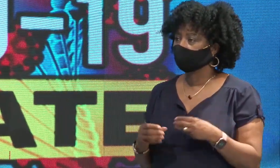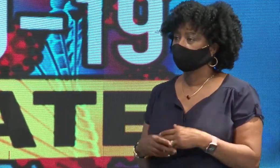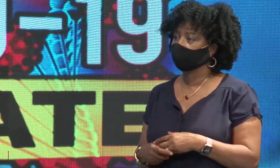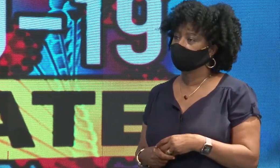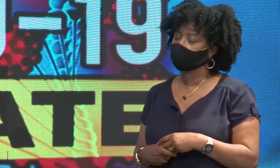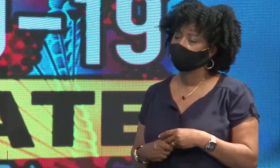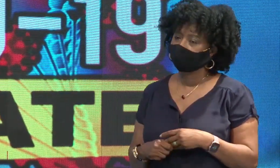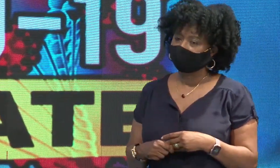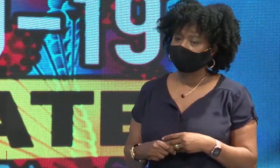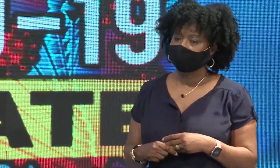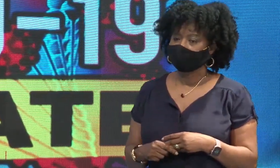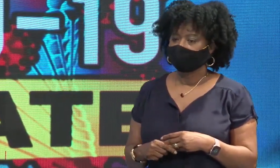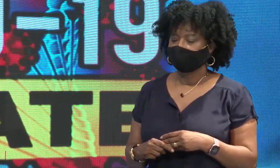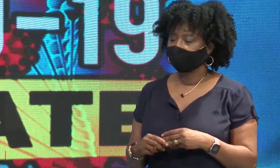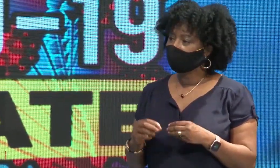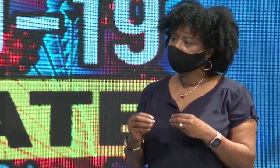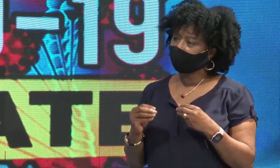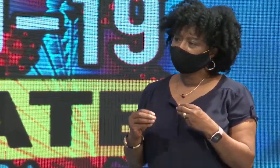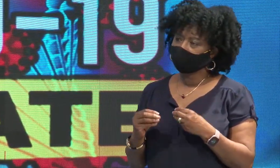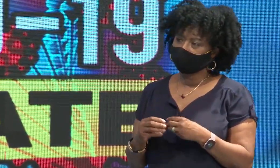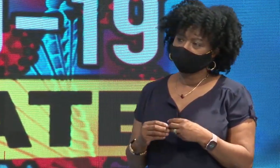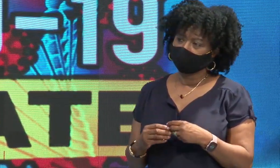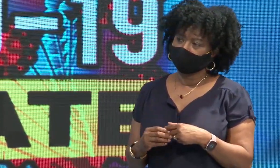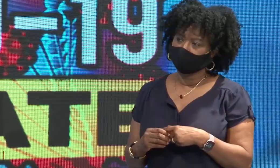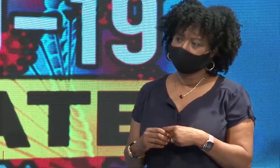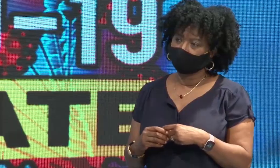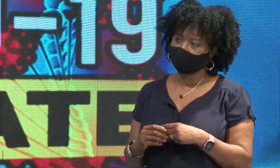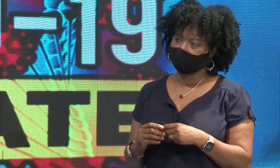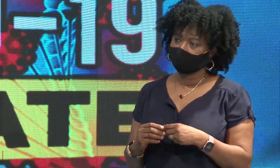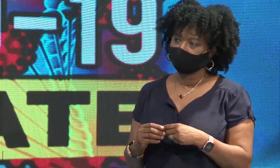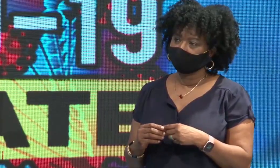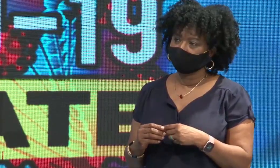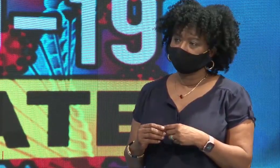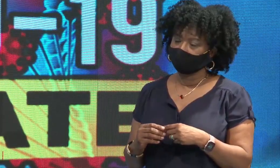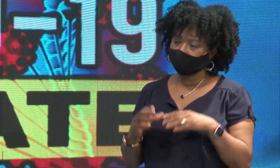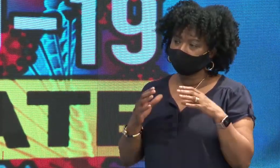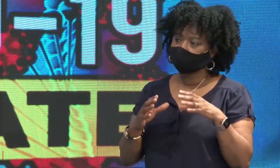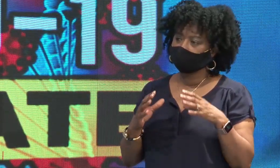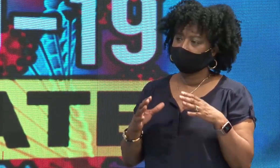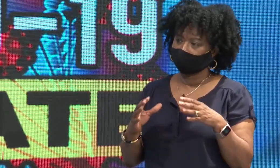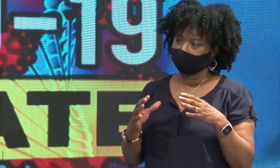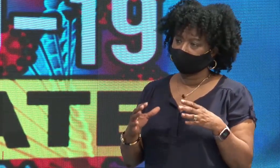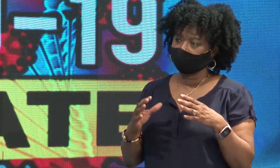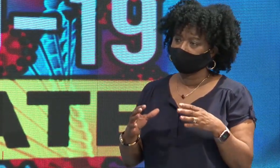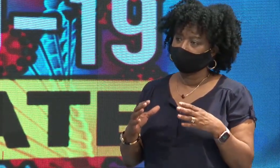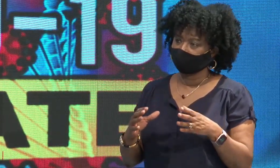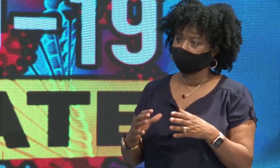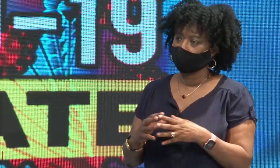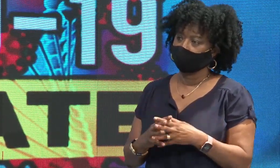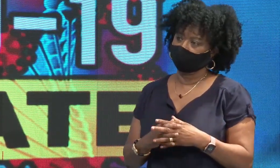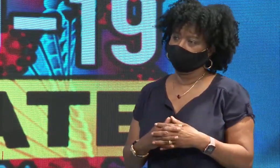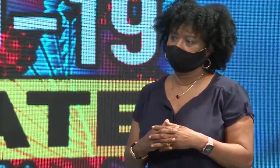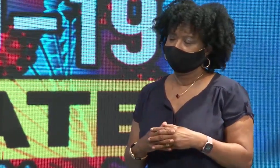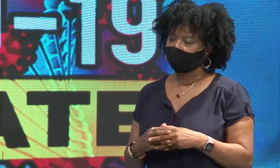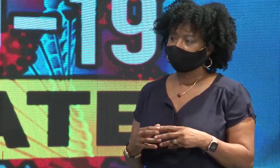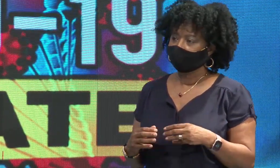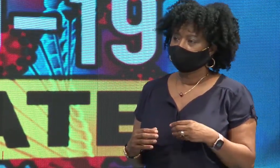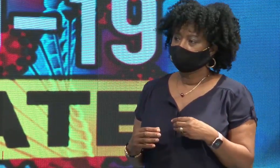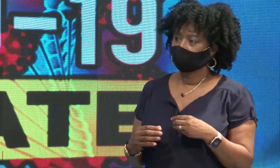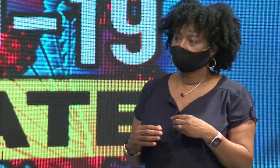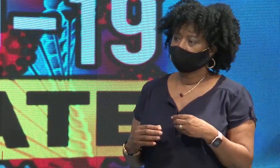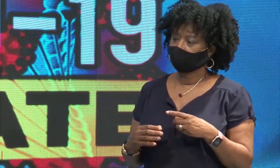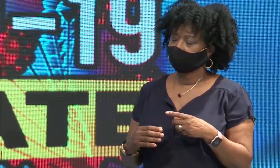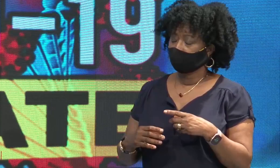veel contacten met artsen. Mm-hmm. En die hadden eigenlijk altijd al aangegeven dat we niet moeten denken dat het niet gaat komen.